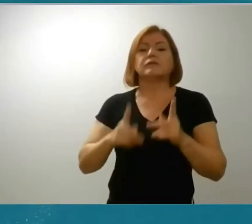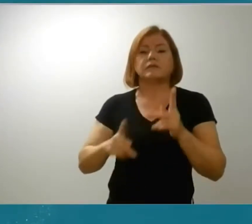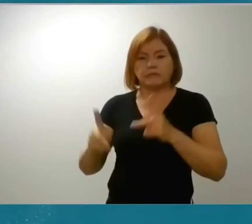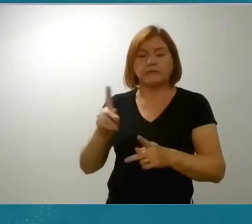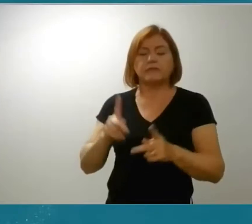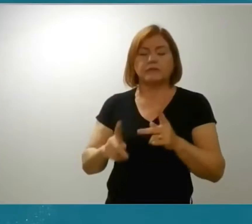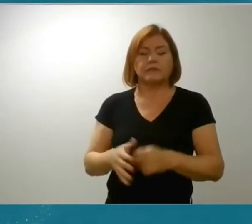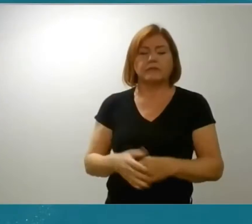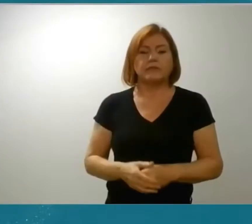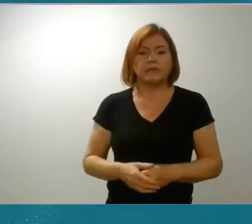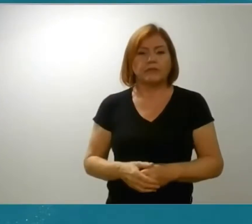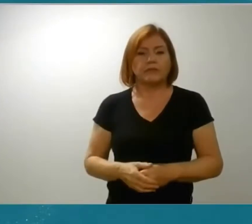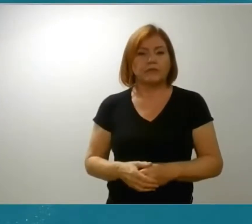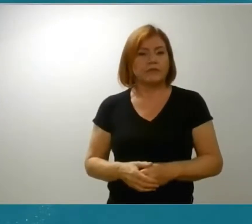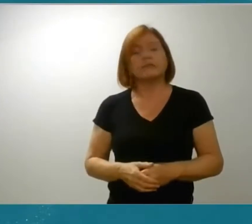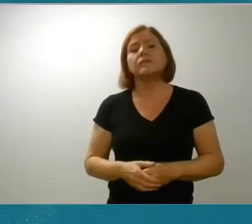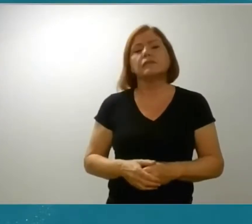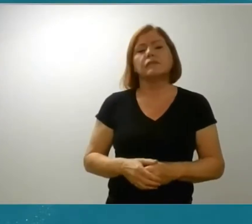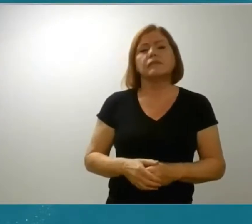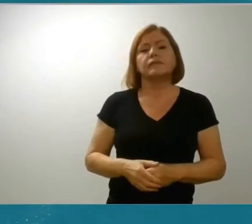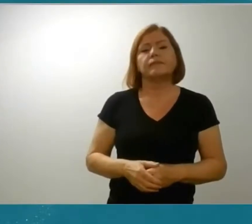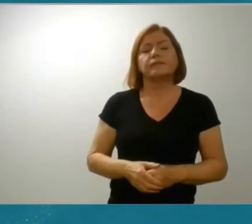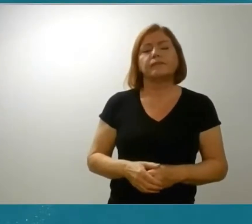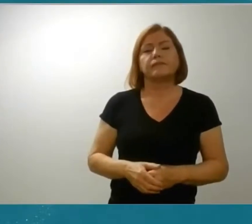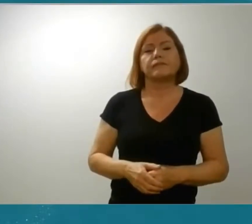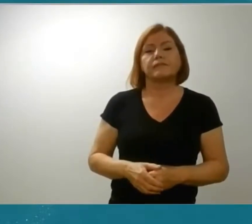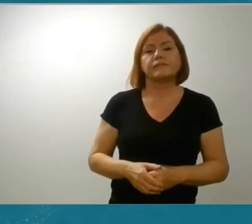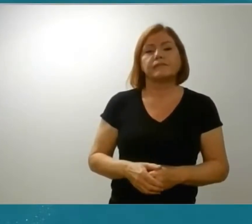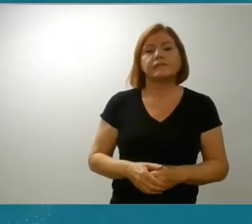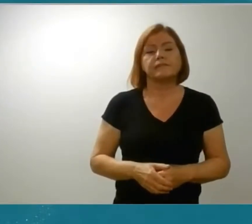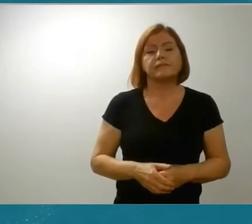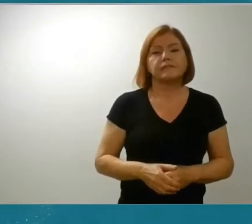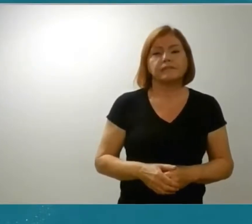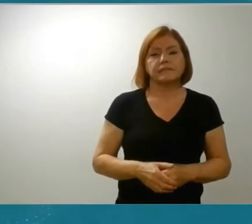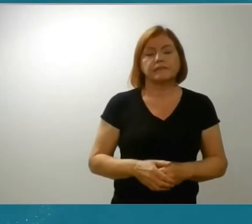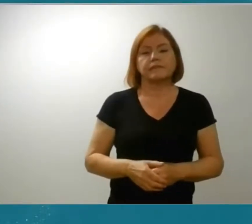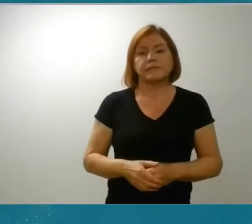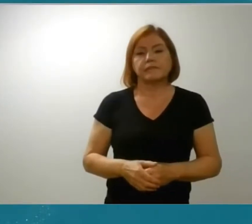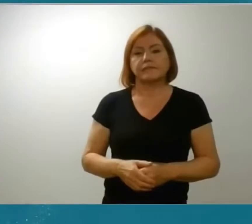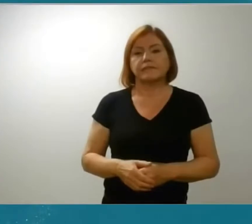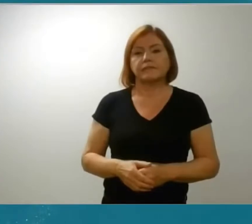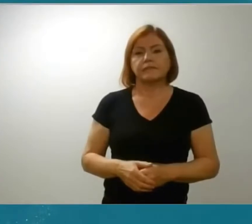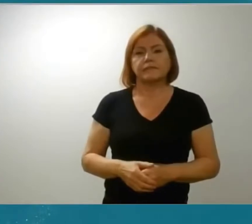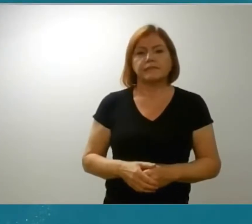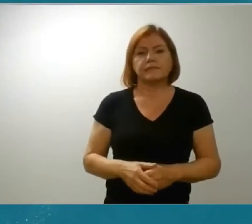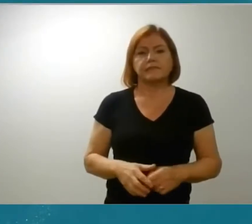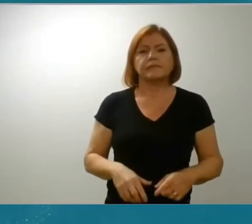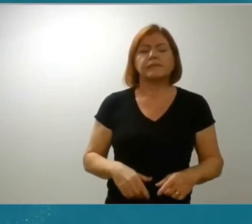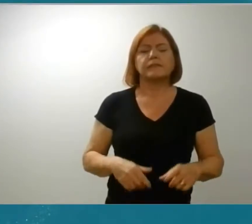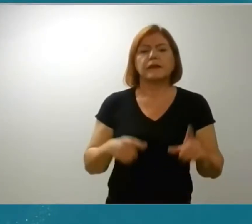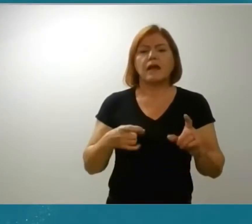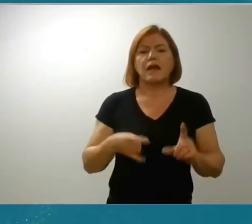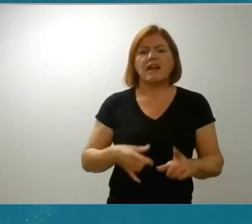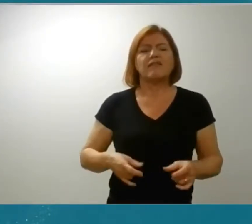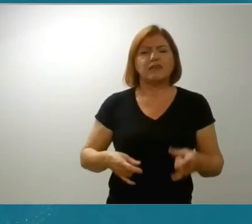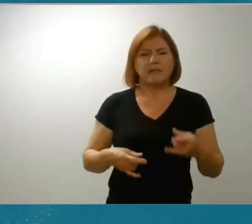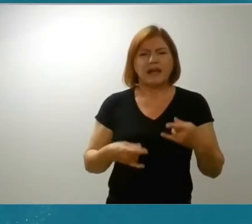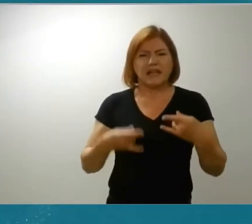moderado pelo Instituto Vida para Todos, ali falando numa rede de cuidados, falando das mulheres e